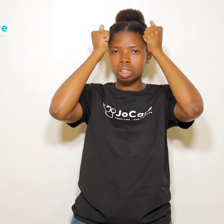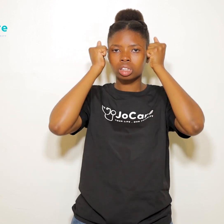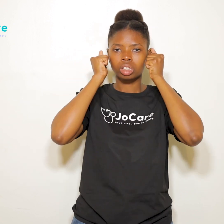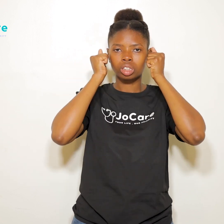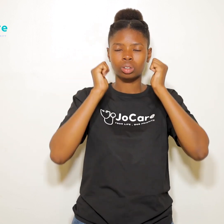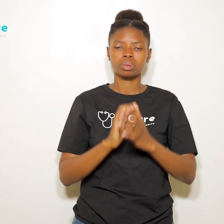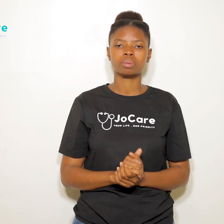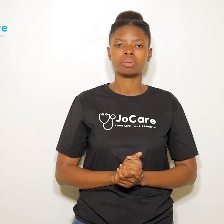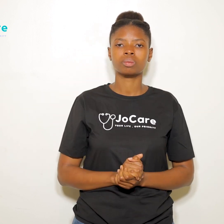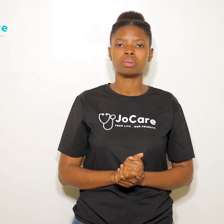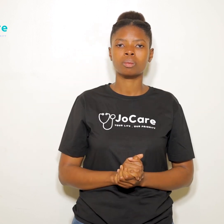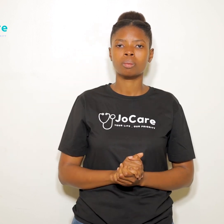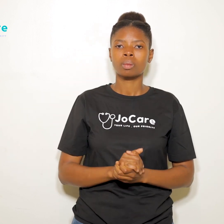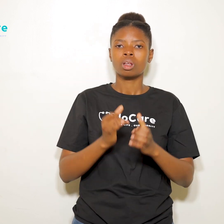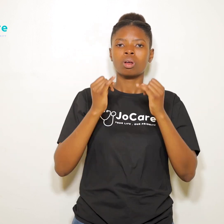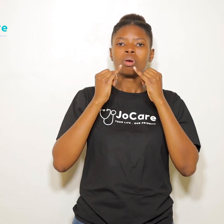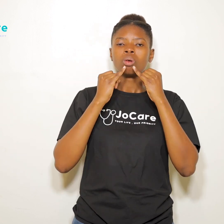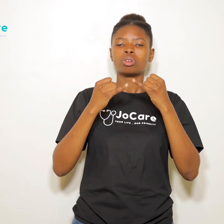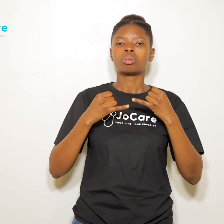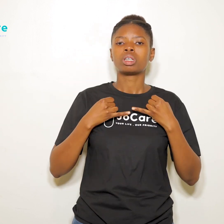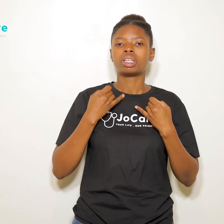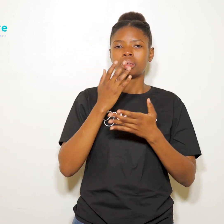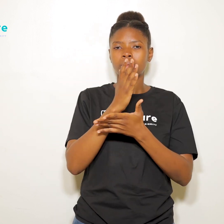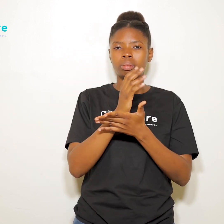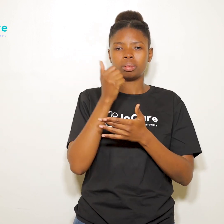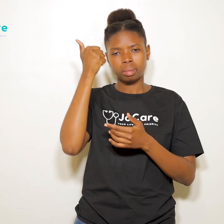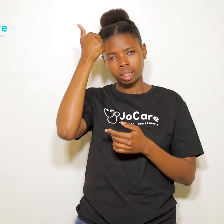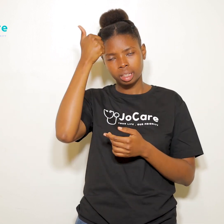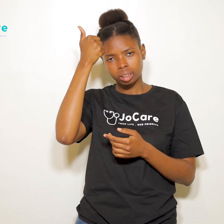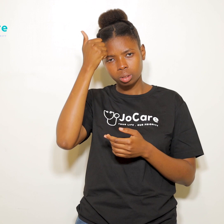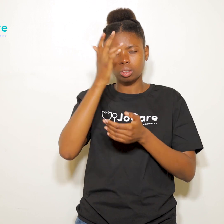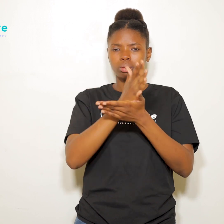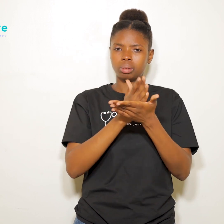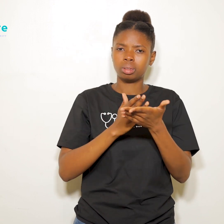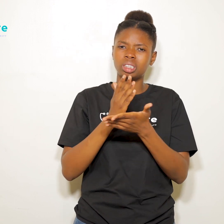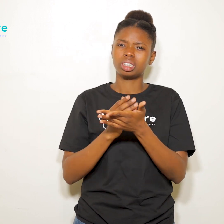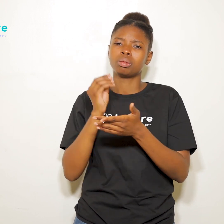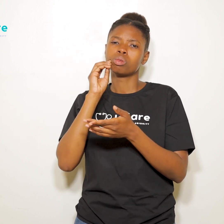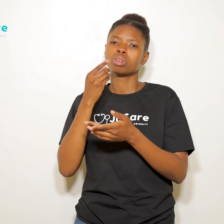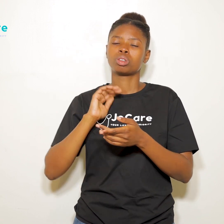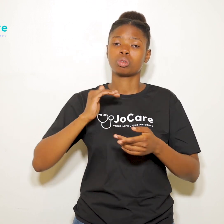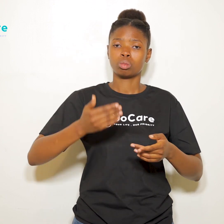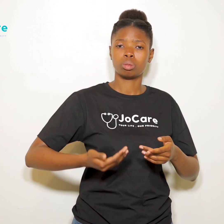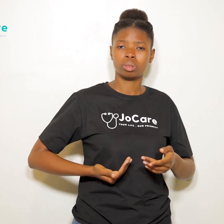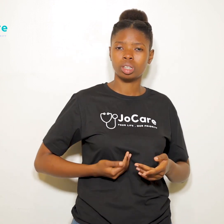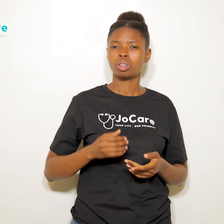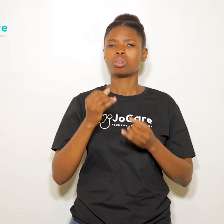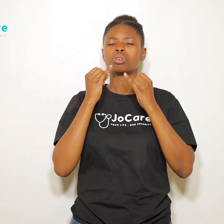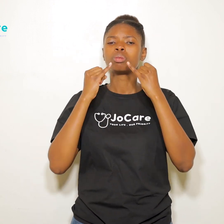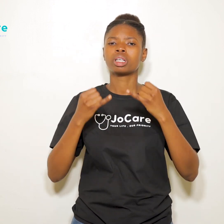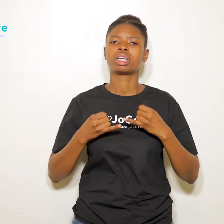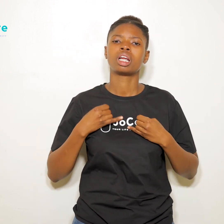k'umugore, utubwira ibimenyetso bya buri gice, utubwira n'imisemburo irimo. Nkeka ko abadukurikiye hano